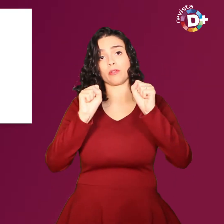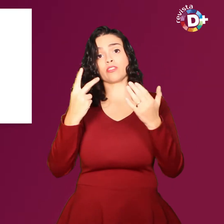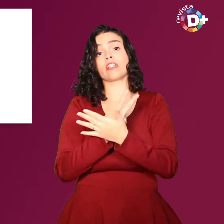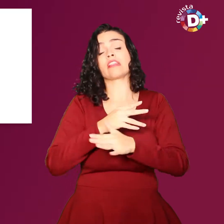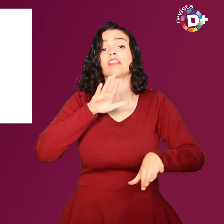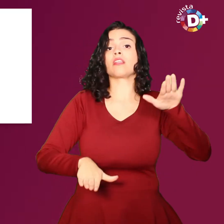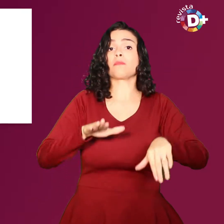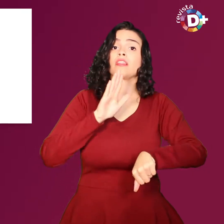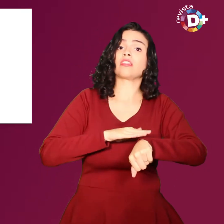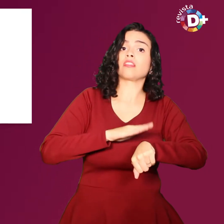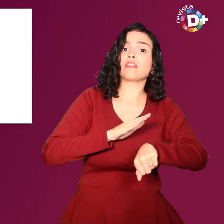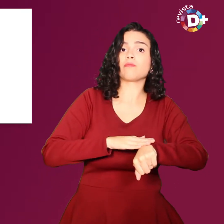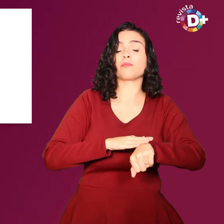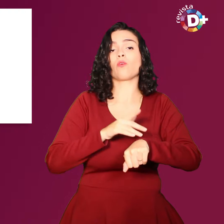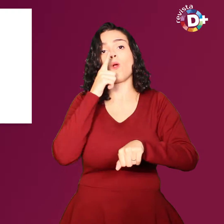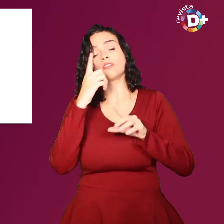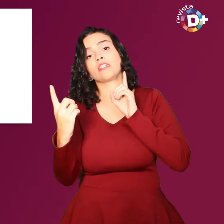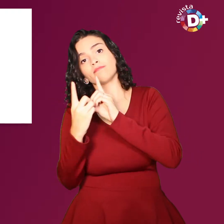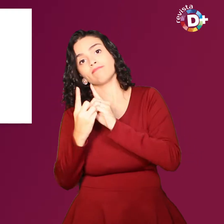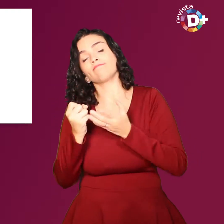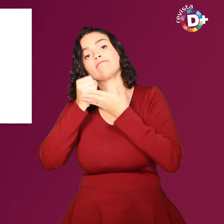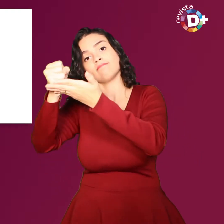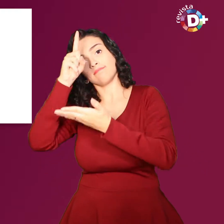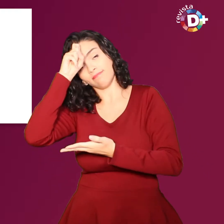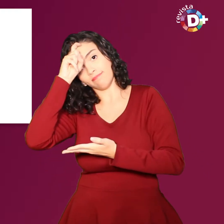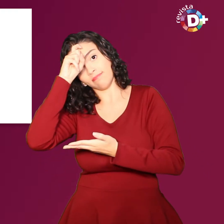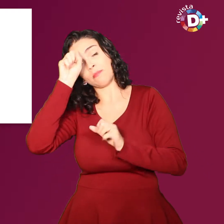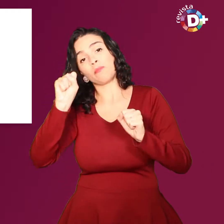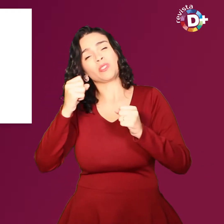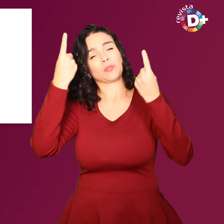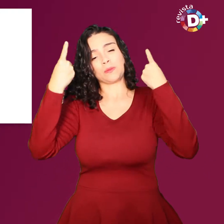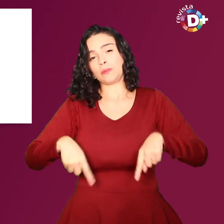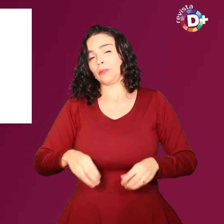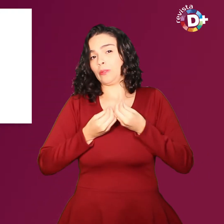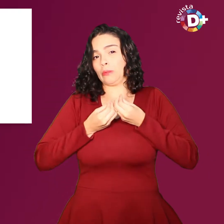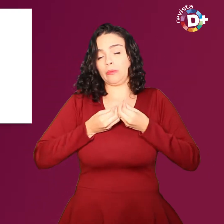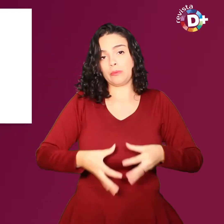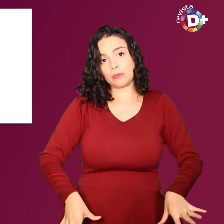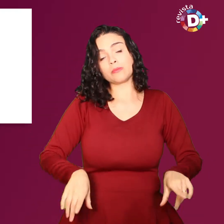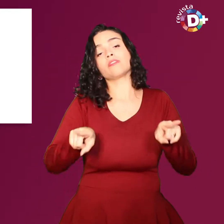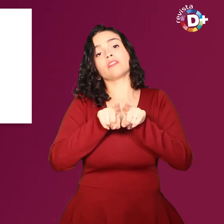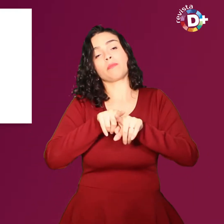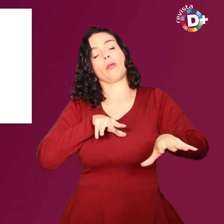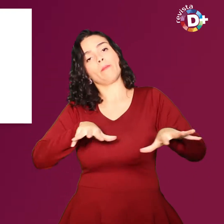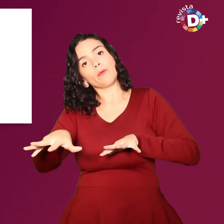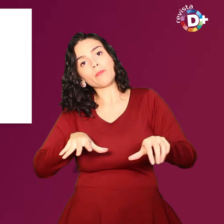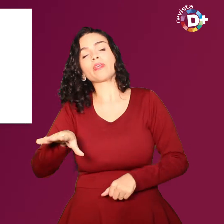e tratamento, os efeitos do AVC nos sobreviventes podem ser devastadores, tanto para o corpo, para